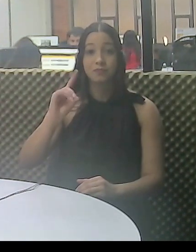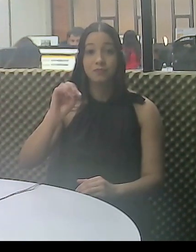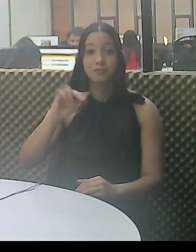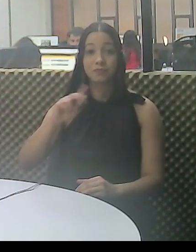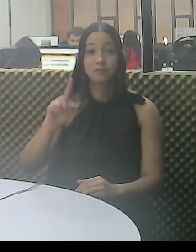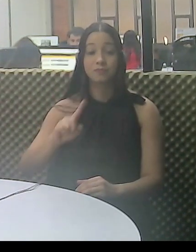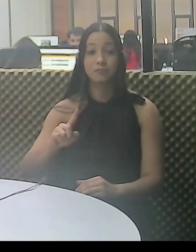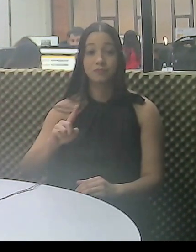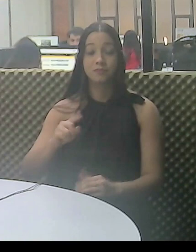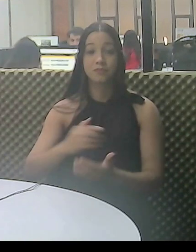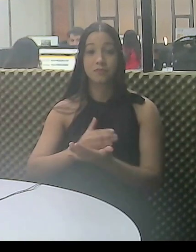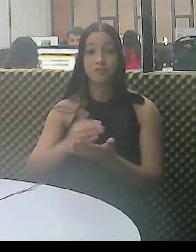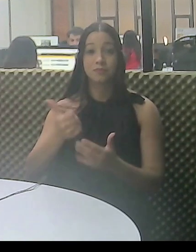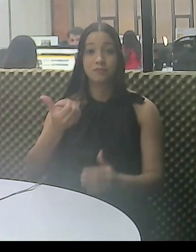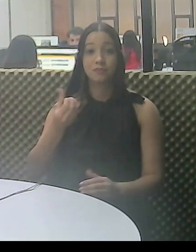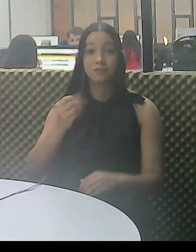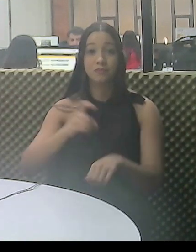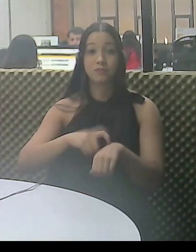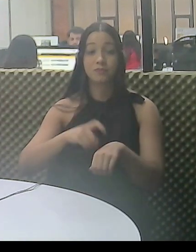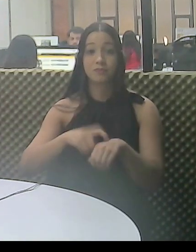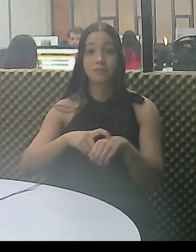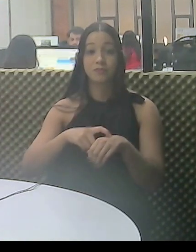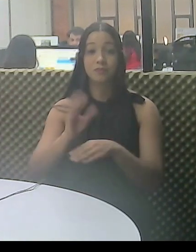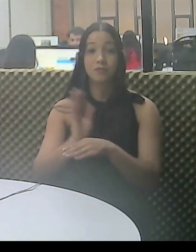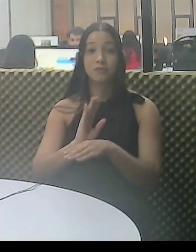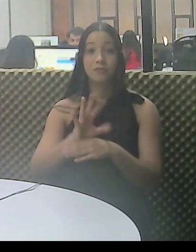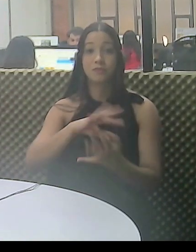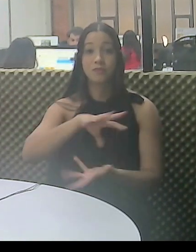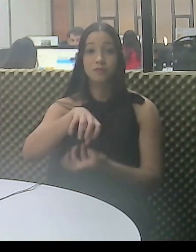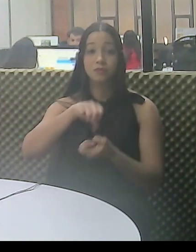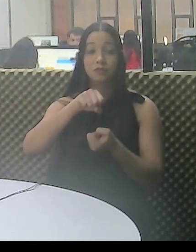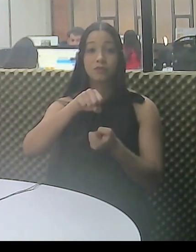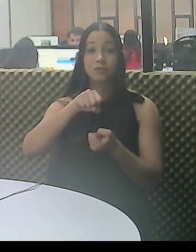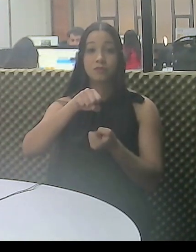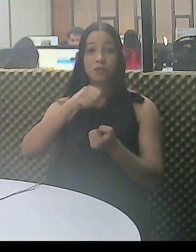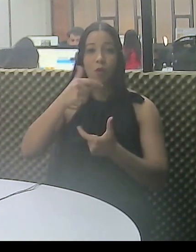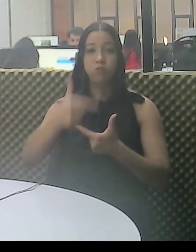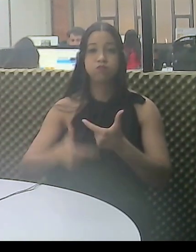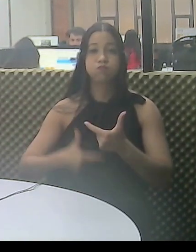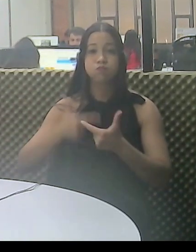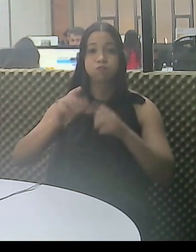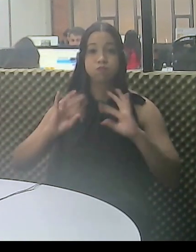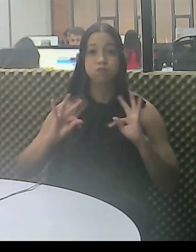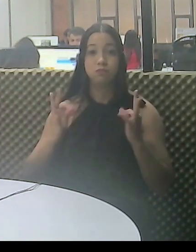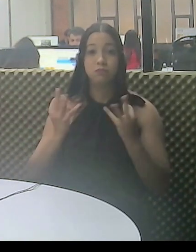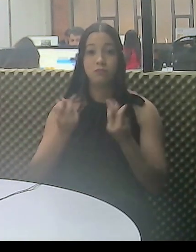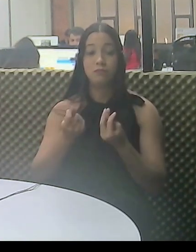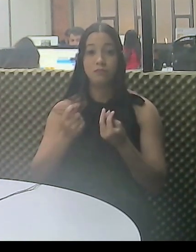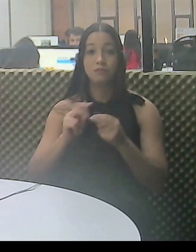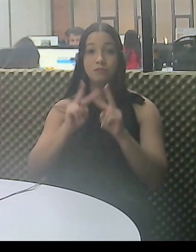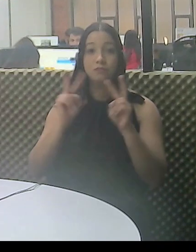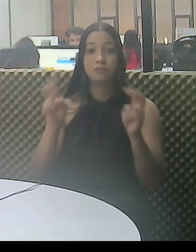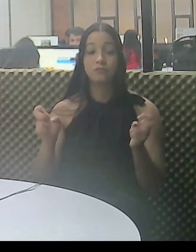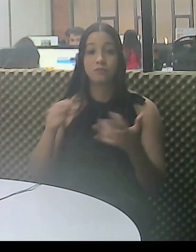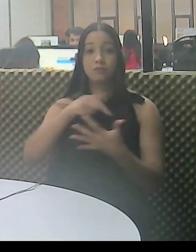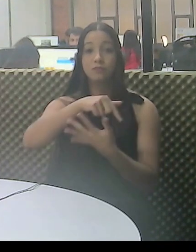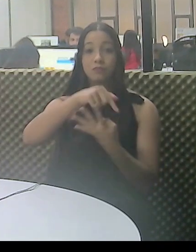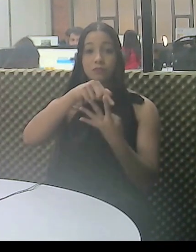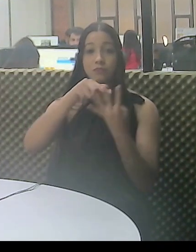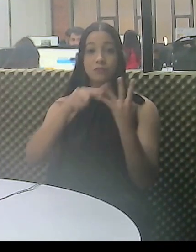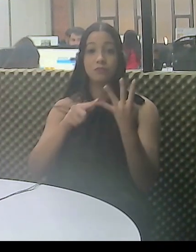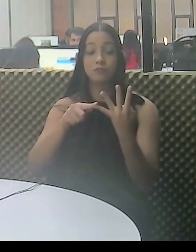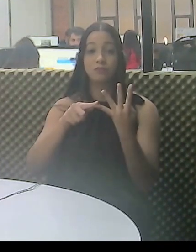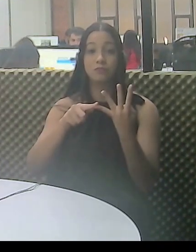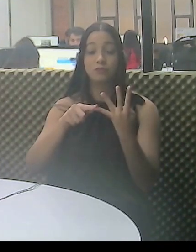16 horas, ocorrerá a exibição do documentário Sustentabilidade, Desafio de Todos, que aborda os quatro pilares do